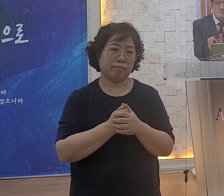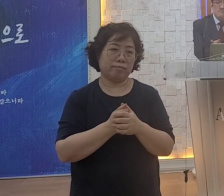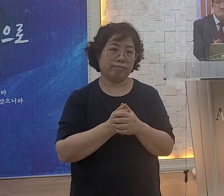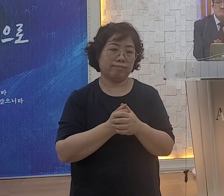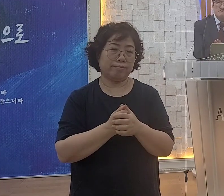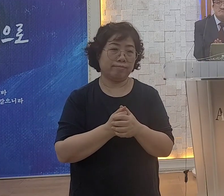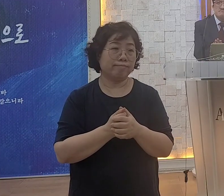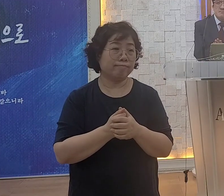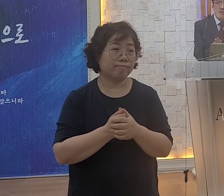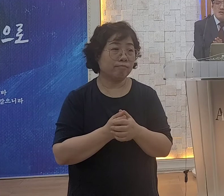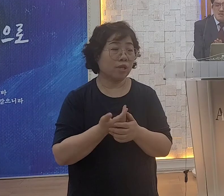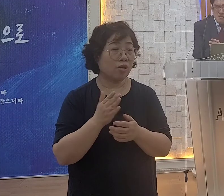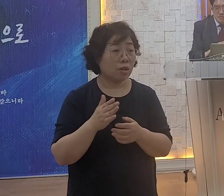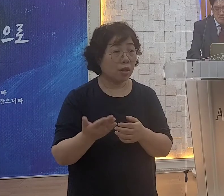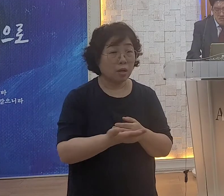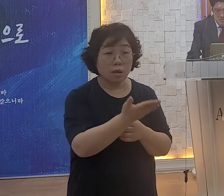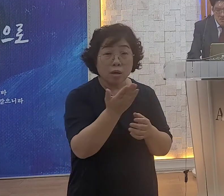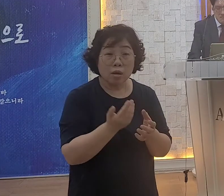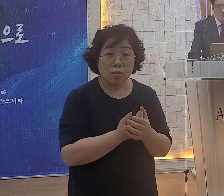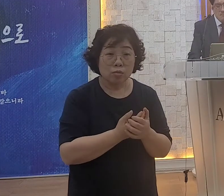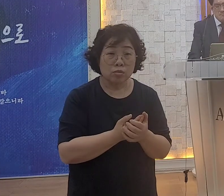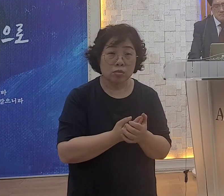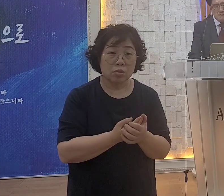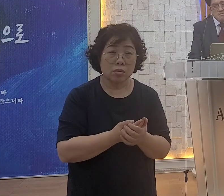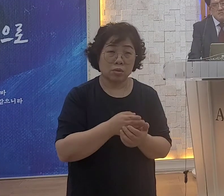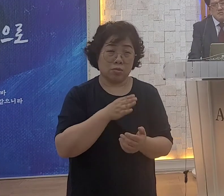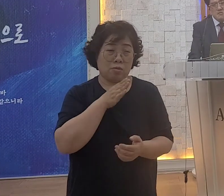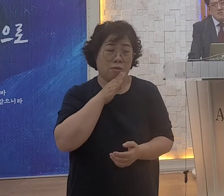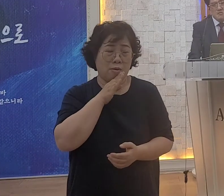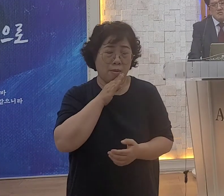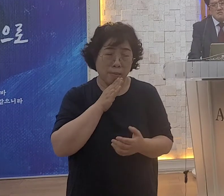근데 여러분 진짜로요.